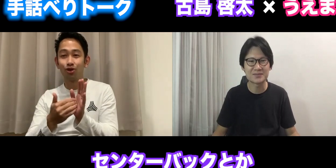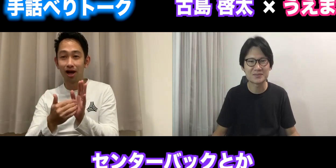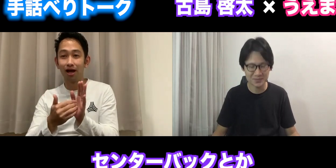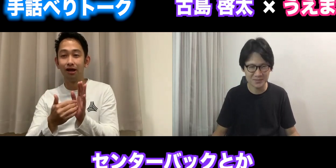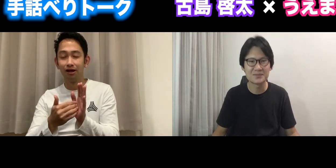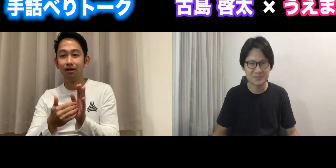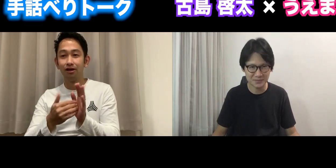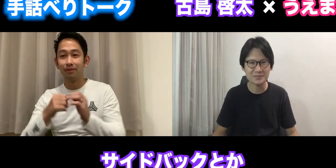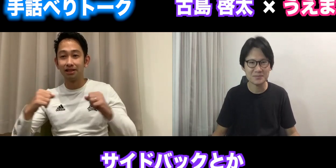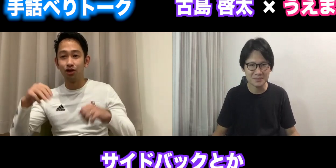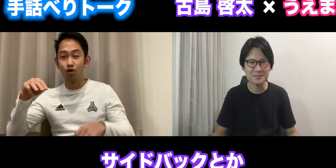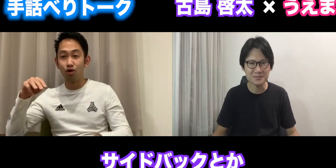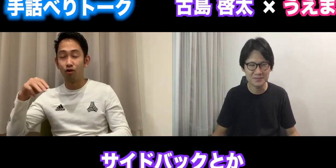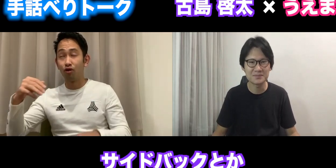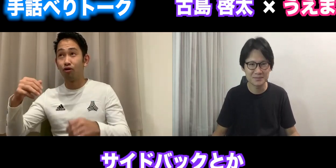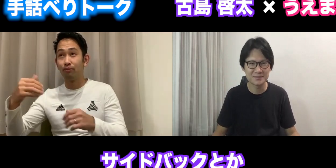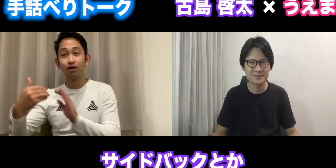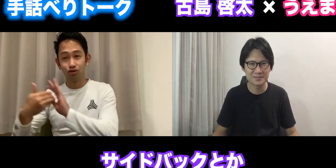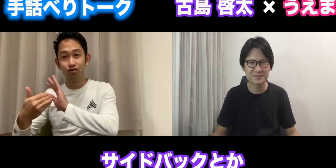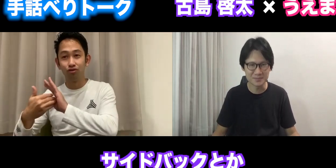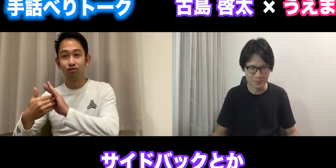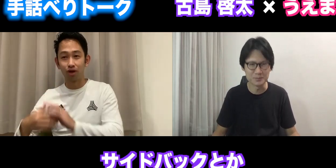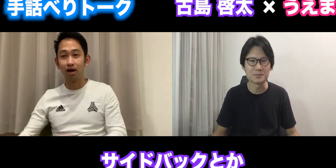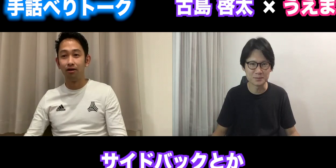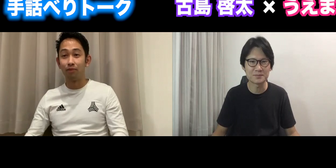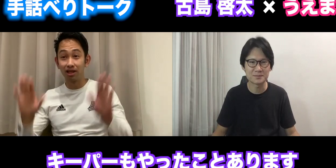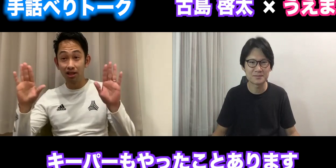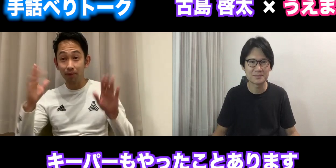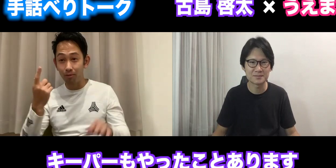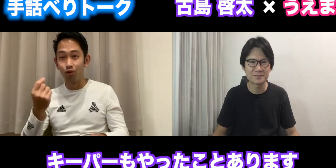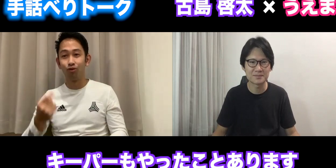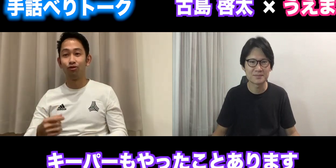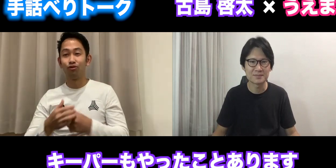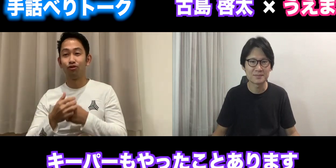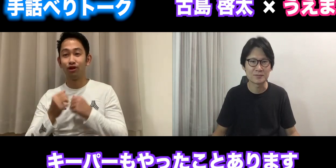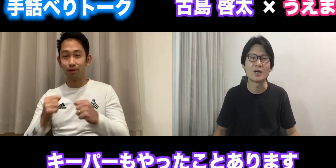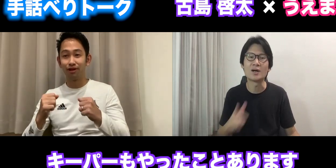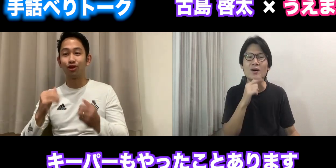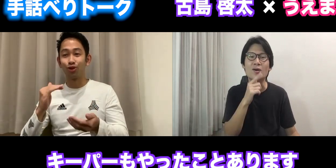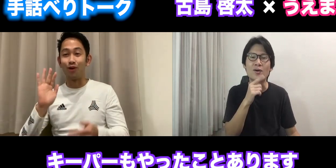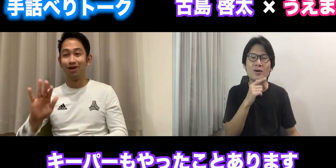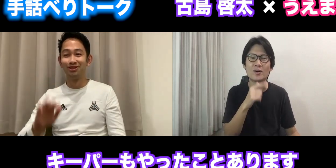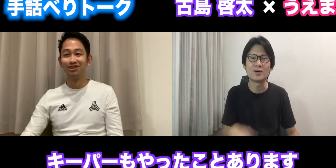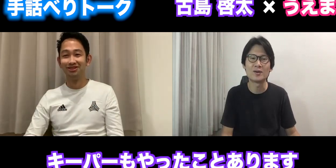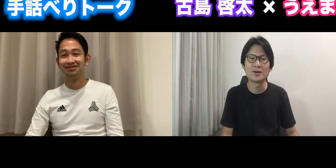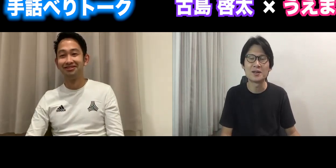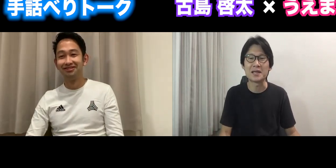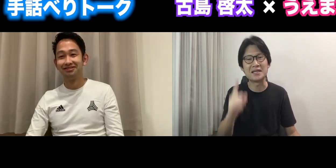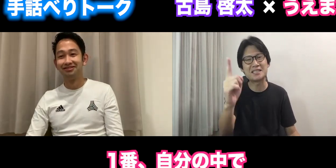かまあサイドバックカンピーバーンやや高く舞っています一番